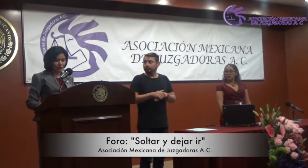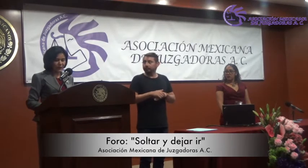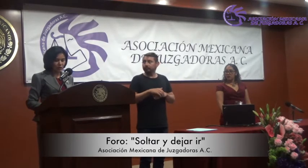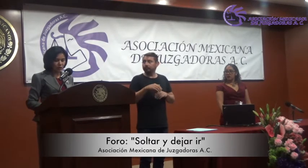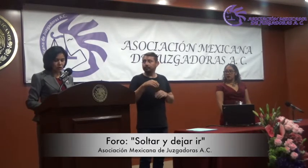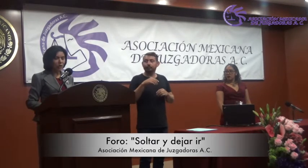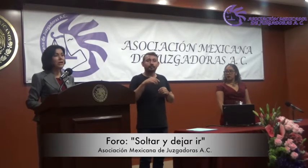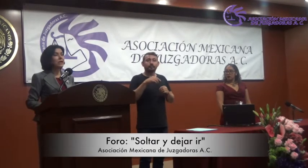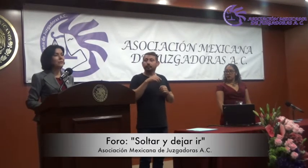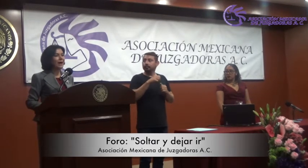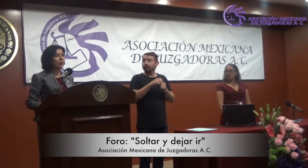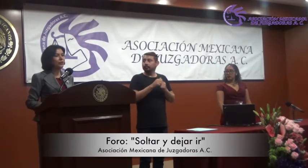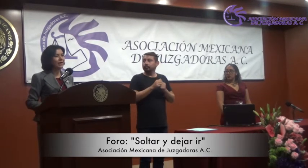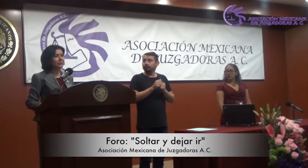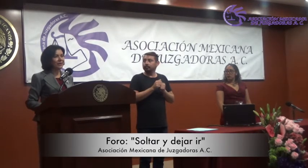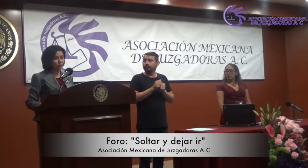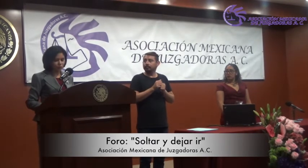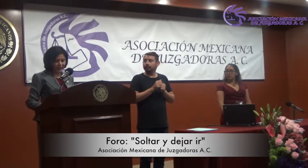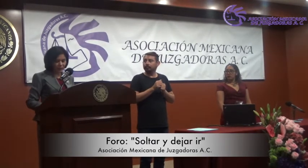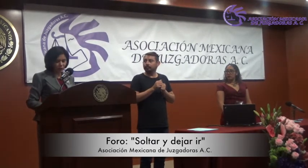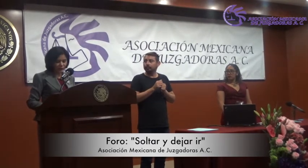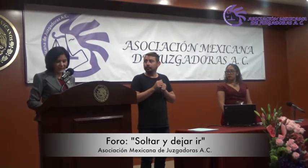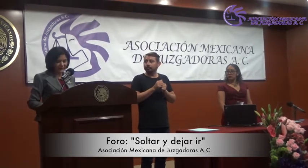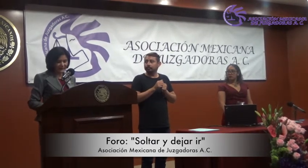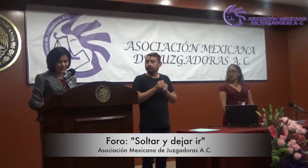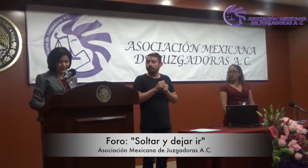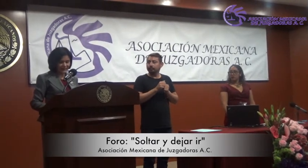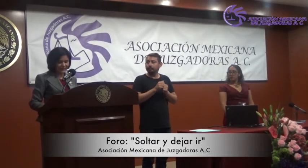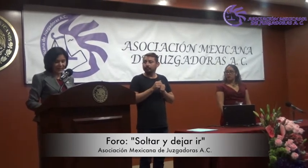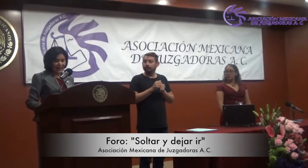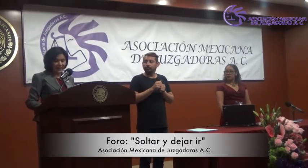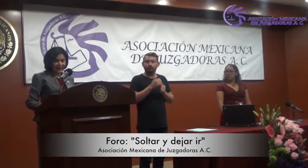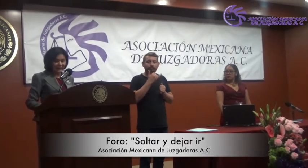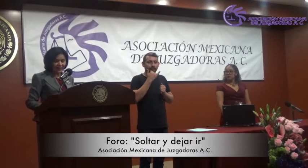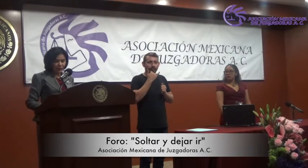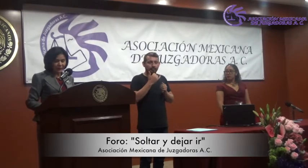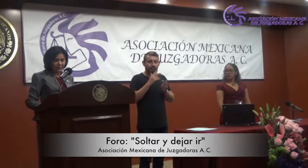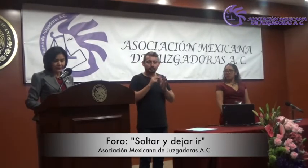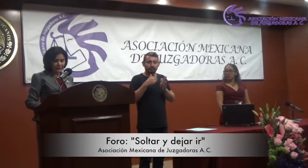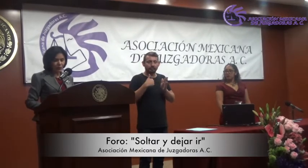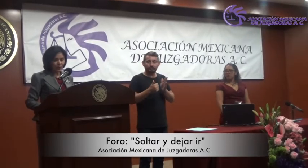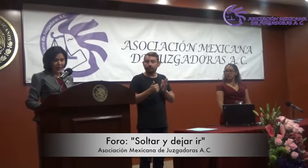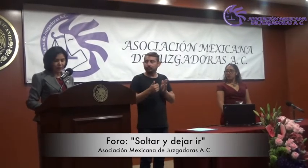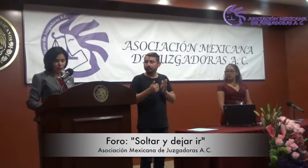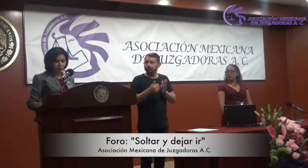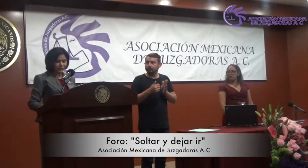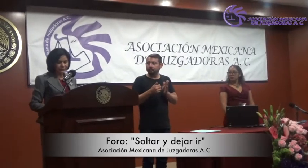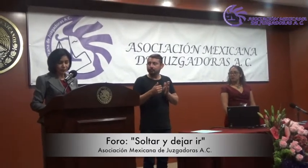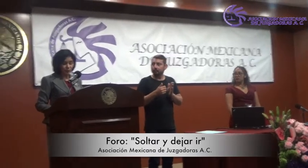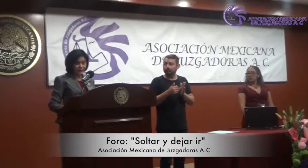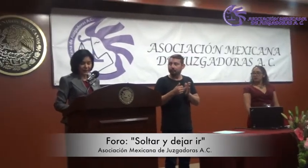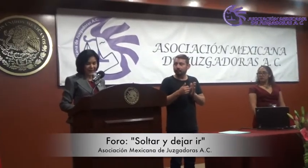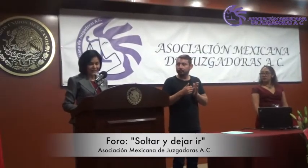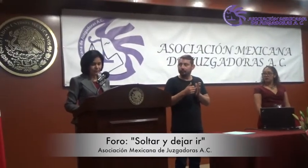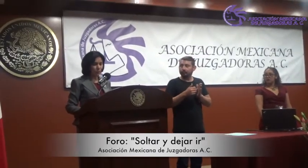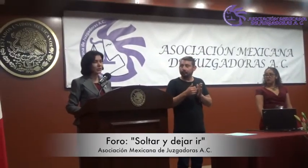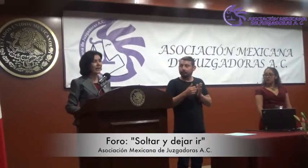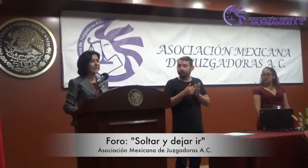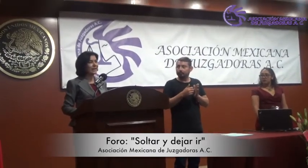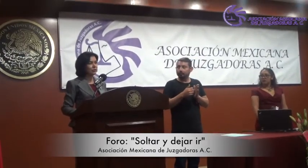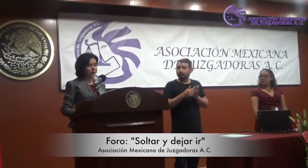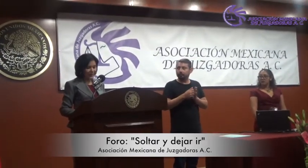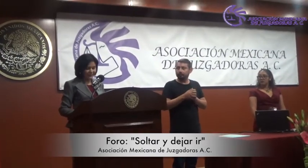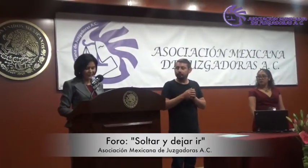en 2008 y Bancos de Alimentos en 2016. Ganadora del premio Carlos Monsiváis